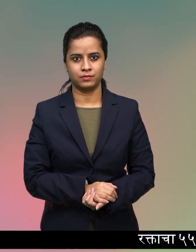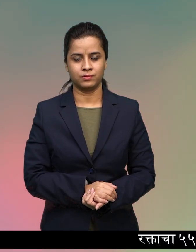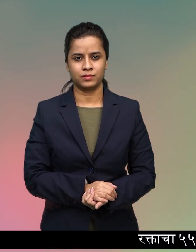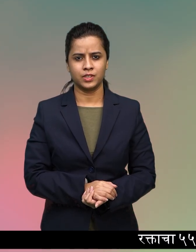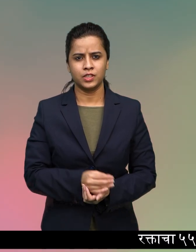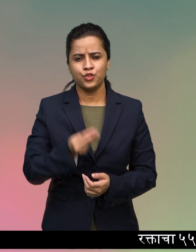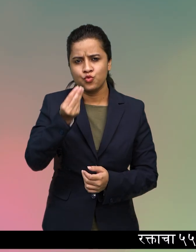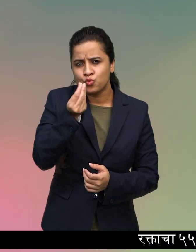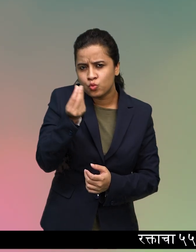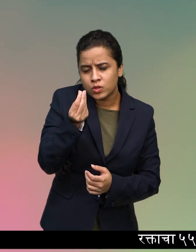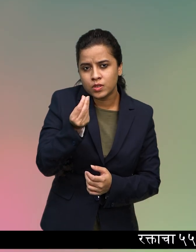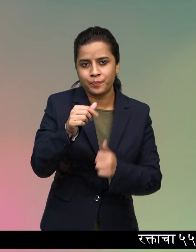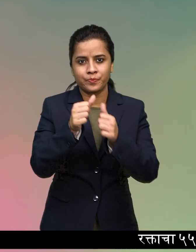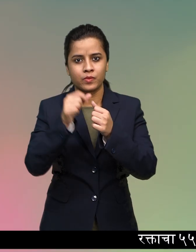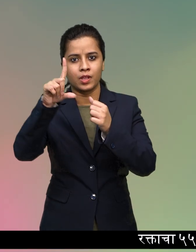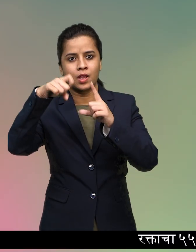रक्ताचा 55% भाग हा प्लाझ्माचा असतो.